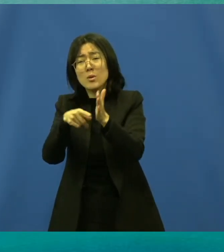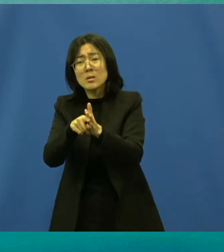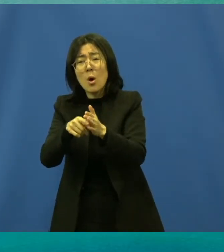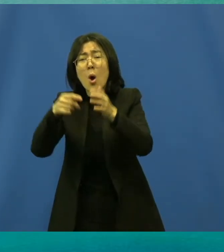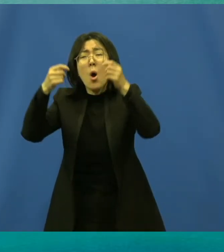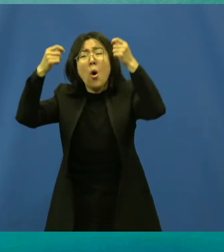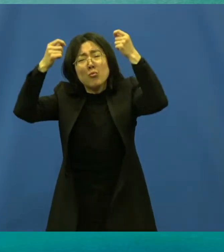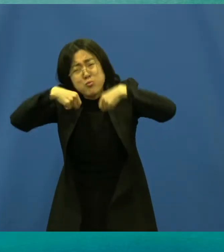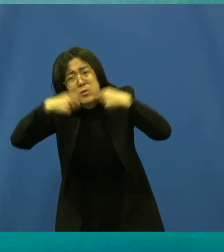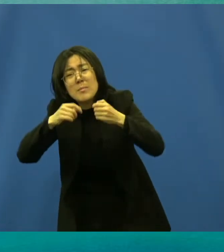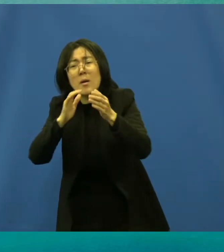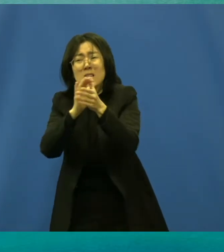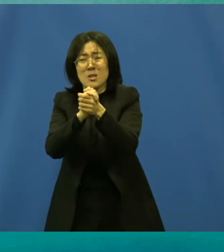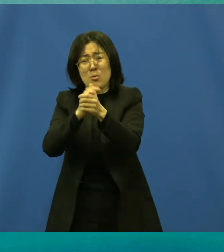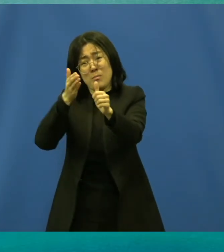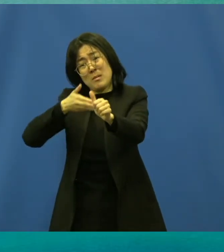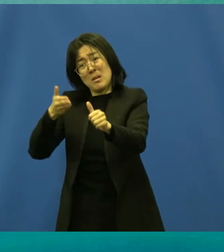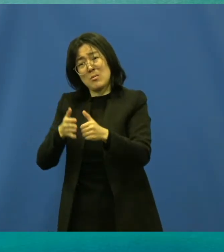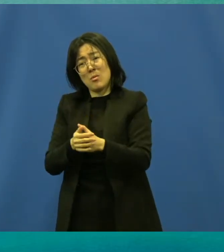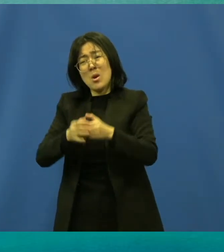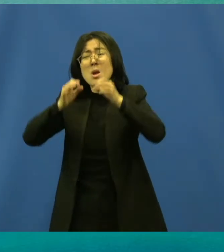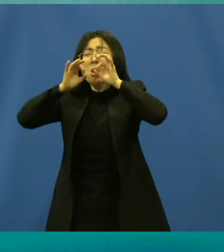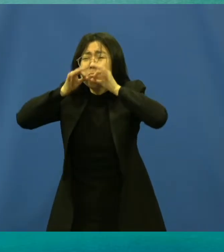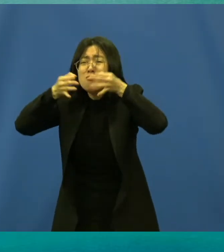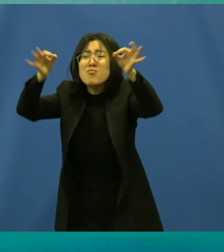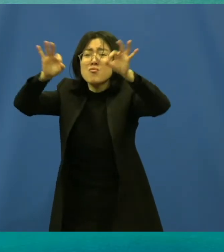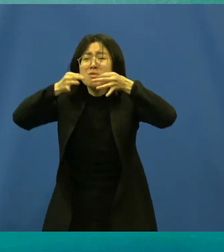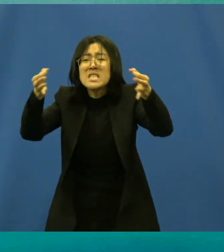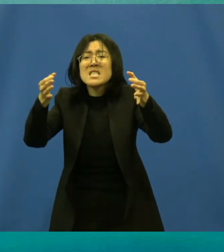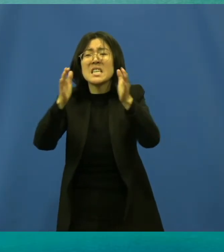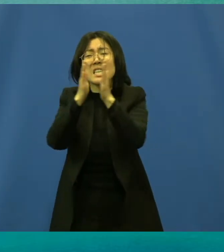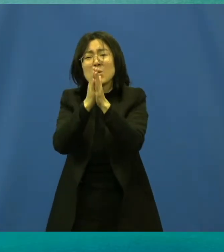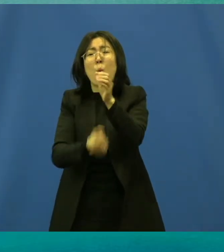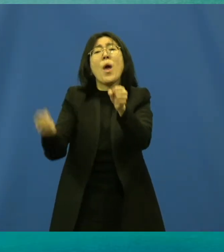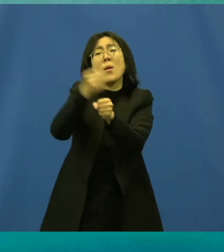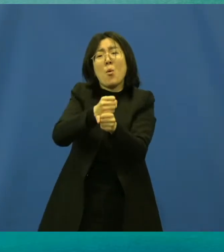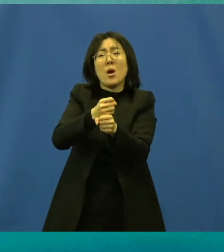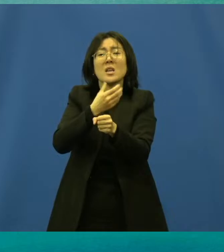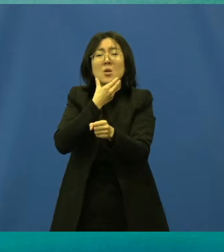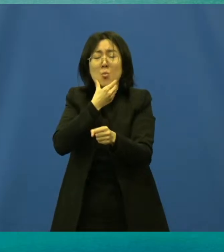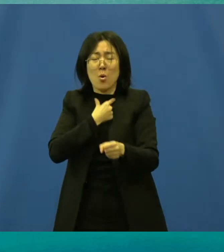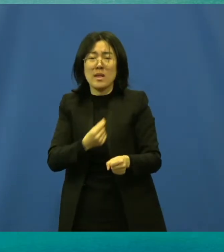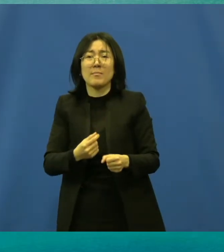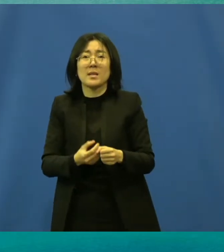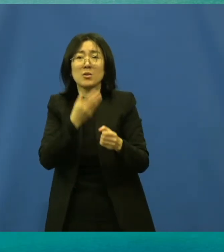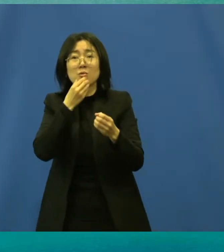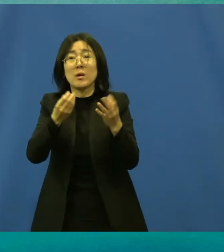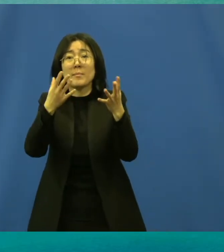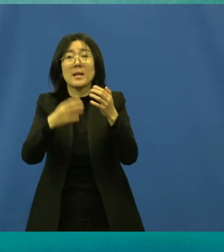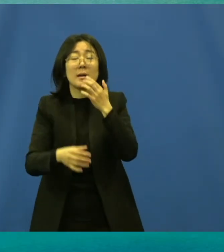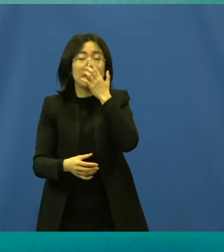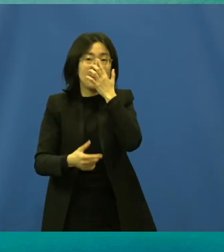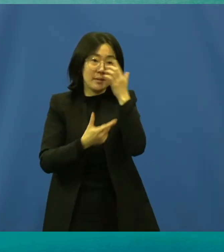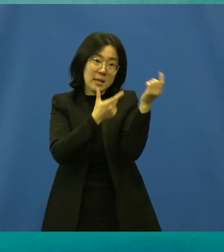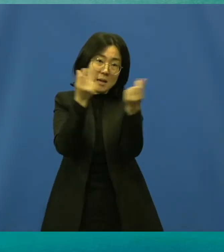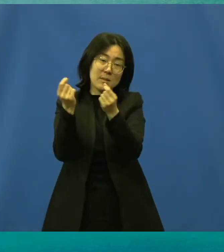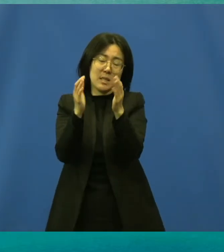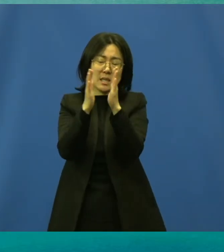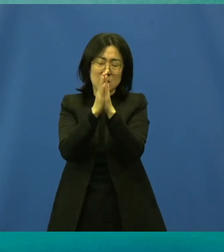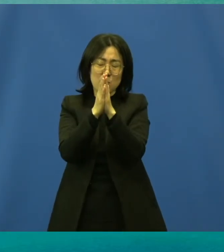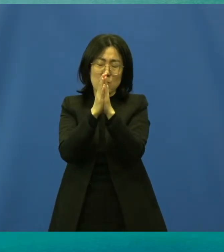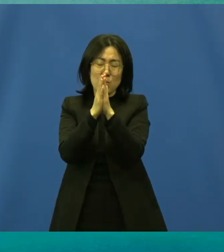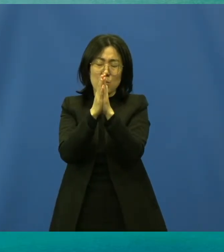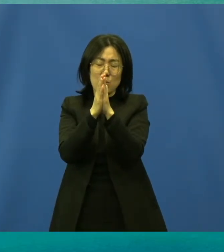기도하시고 부르짖는 기도가 회복될 수 있게 되기를 축원합니다. 자, 우리 함께 기도하는 시간